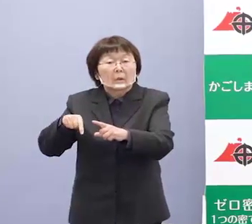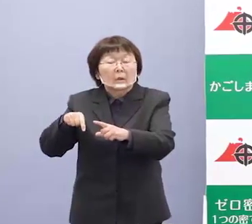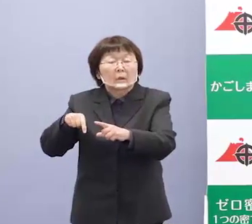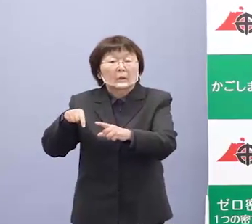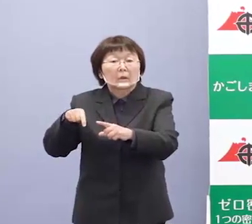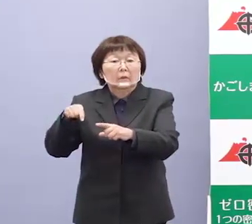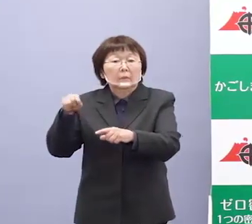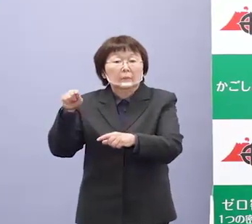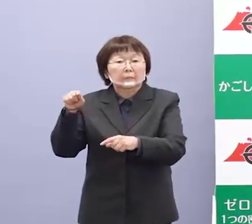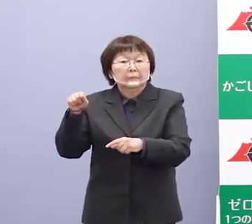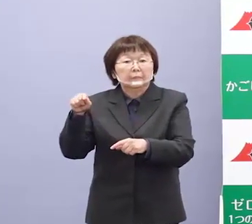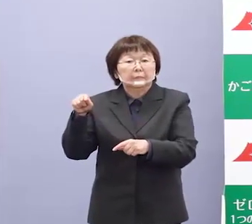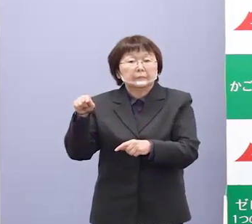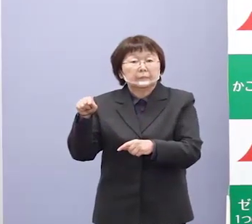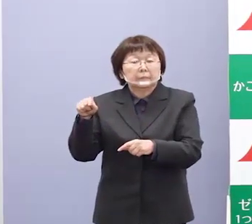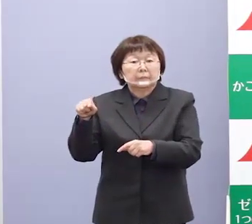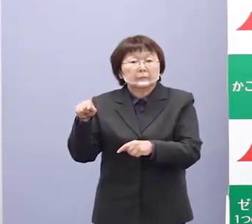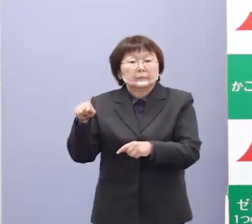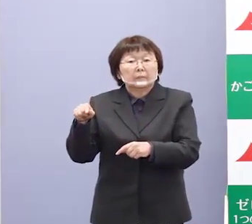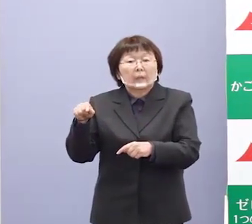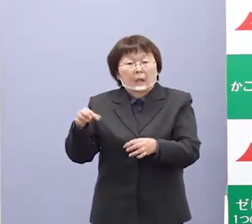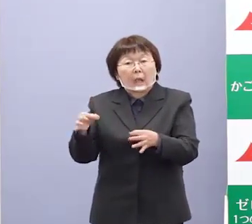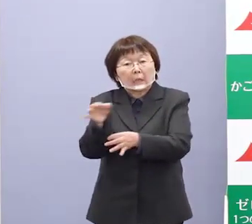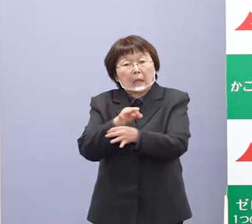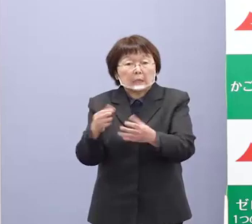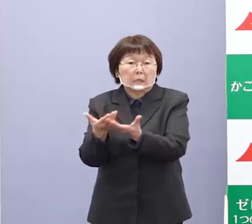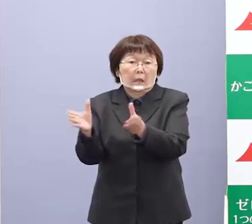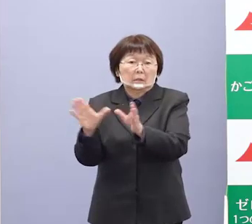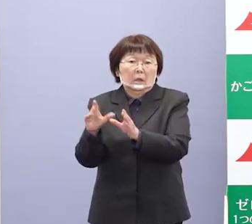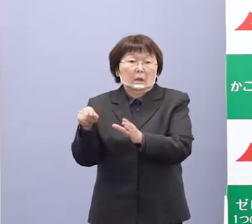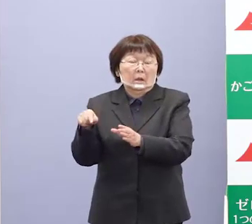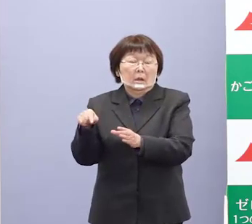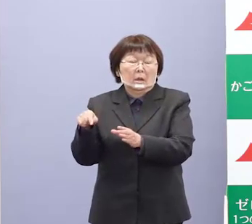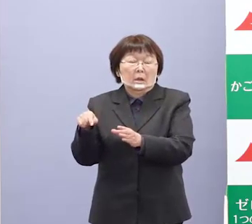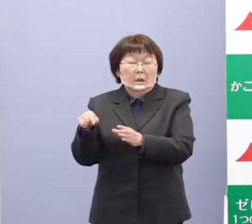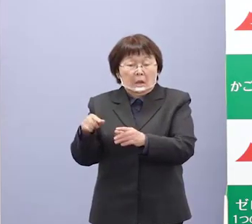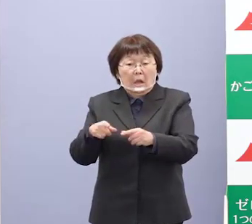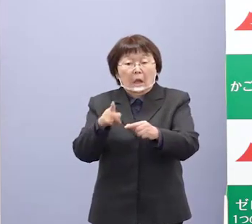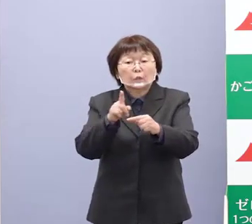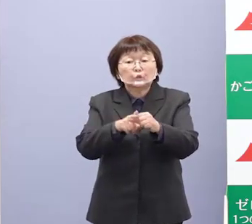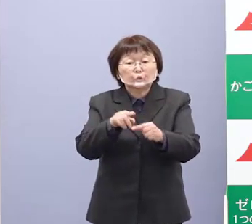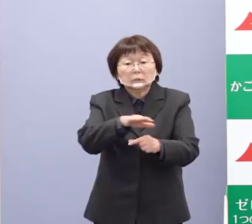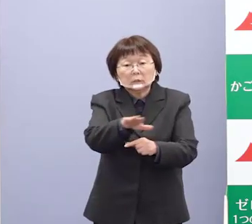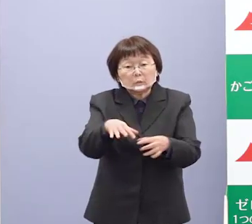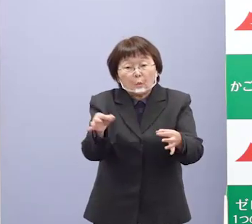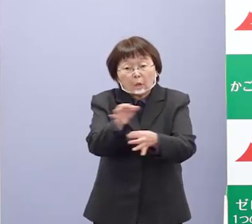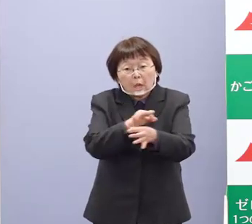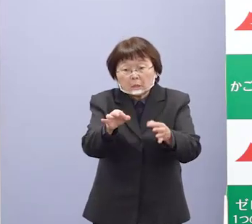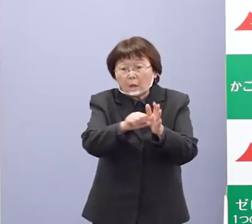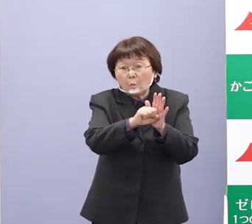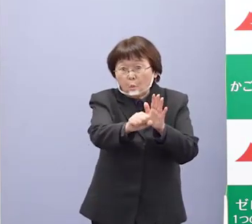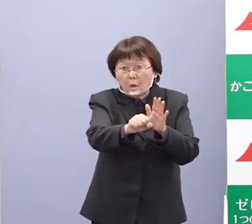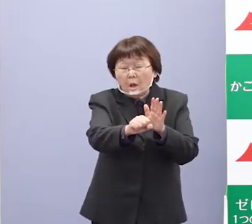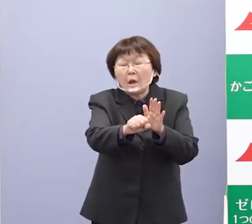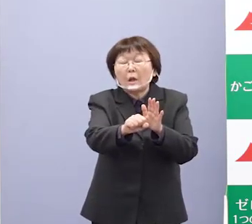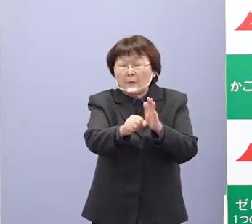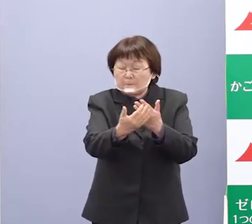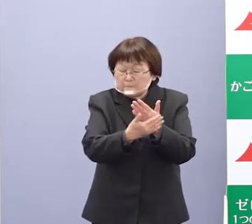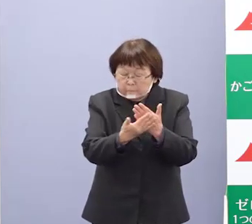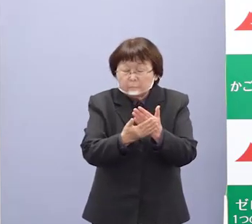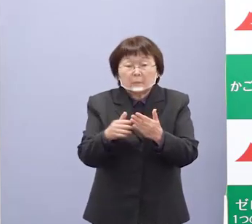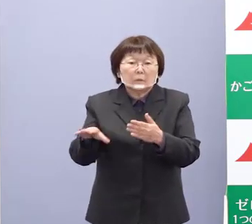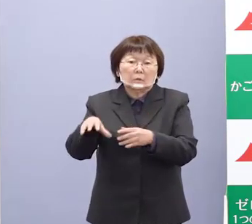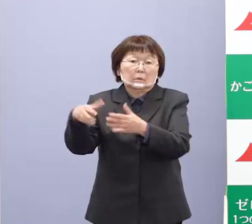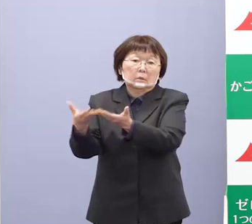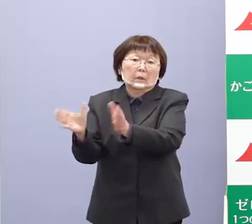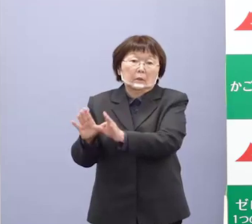工会議所さん、当然経済団体でありますので、中心市街地をはじめとした経済効果ということを重視していただける団体